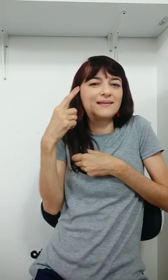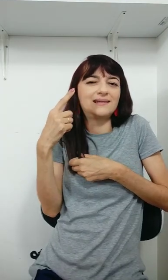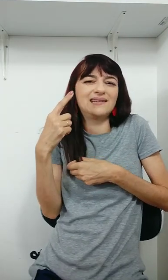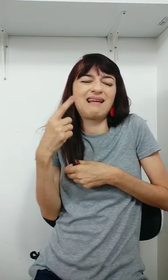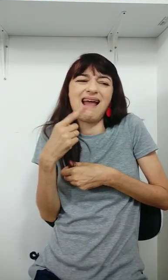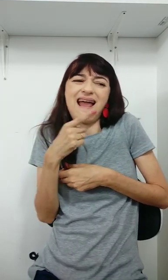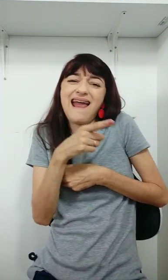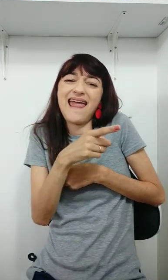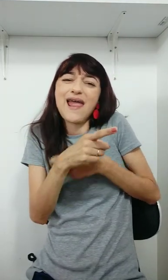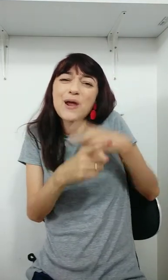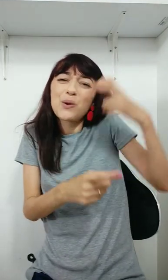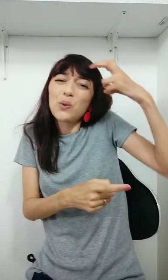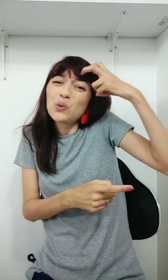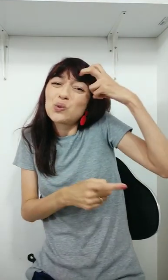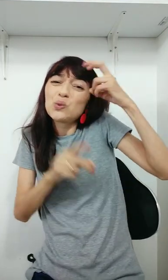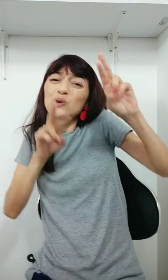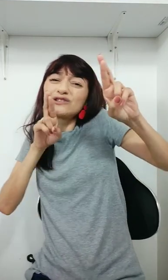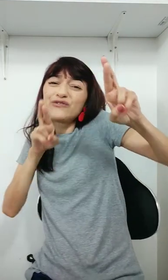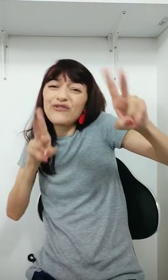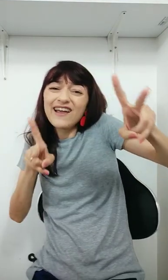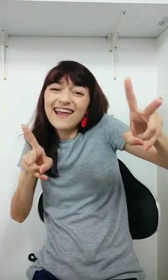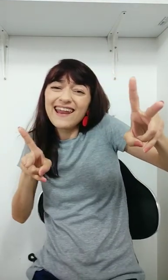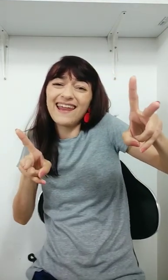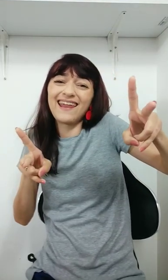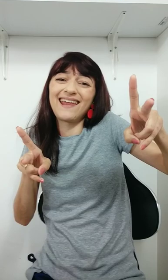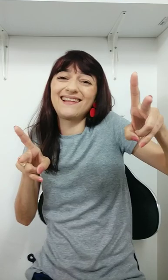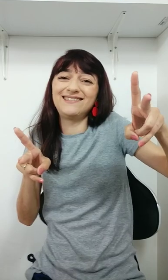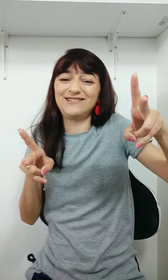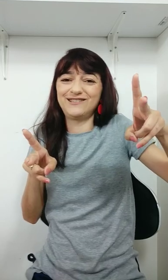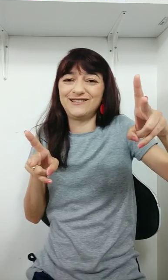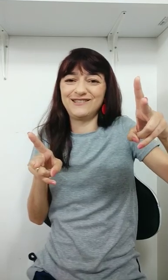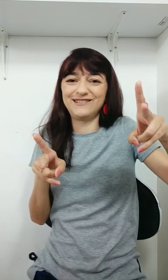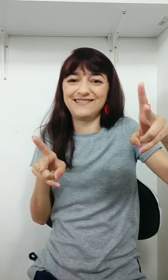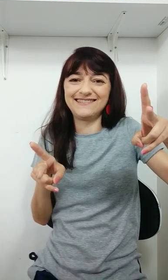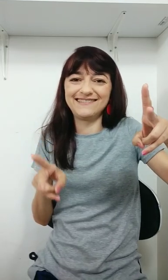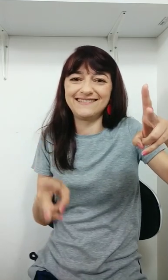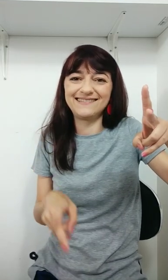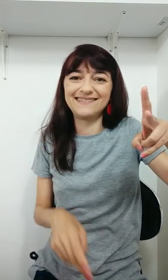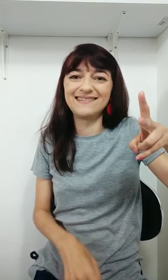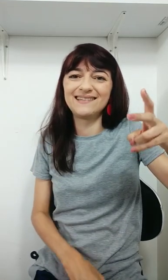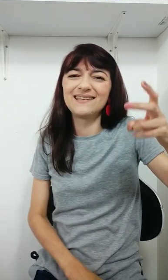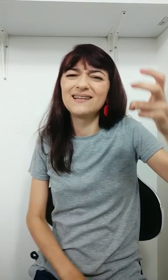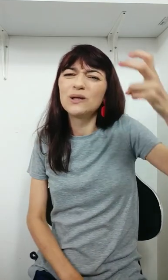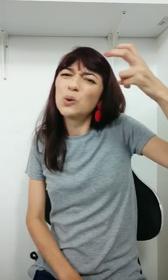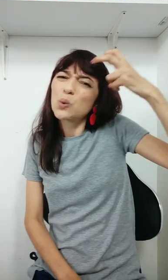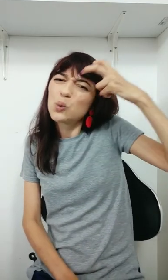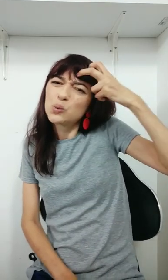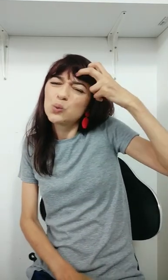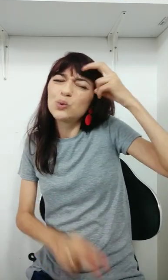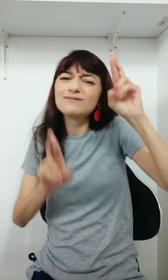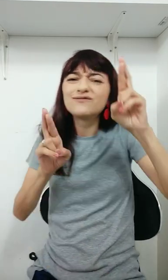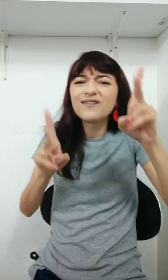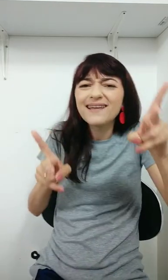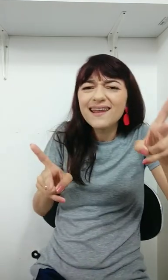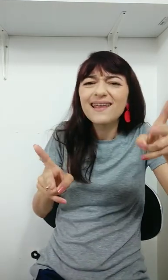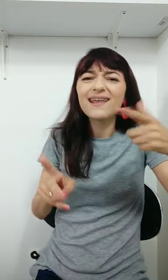Talvez vocês achem, né? Ah, não, ele tem uma cultura diferente, ele pensa diferente de mim, né? A cultura dele